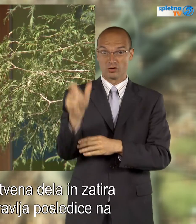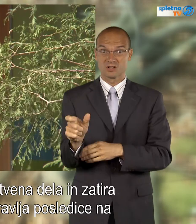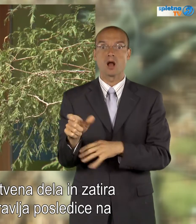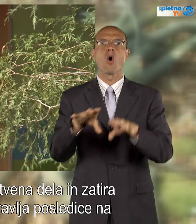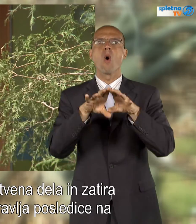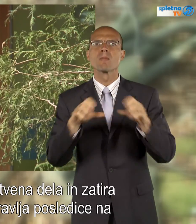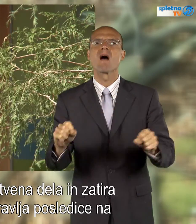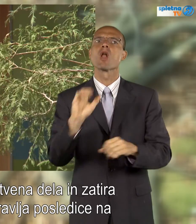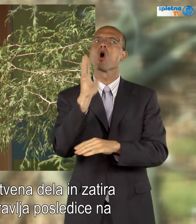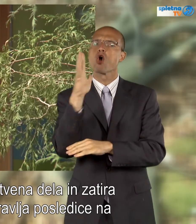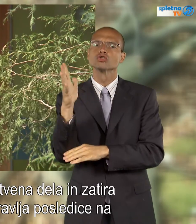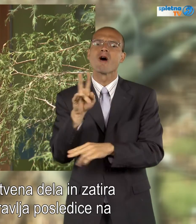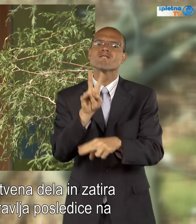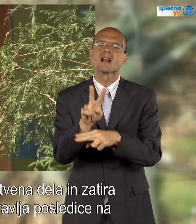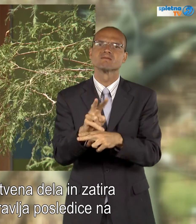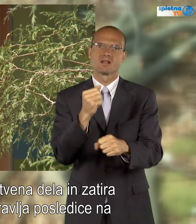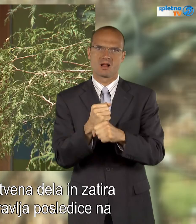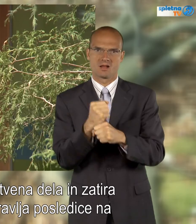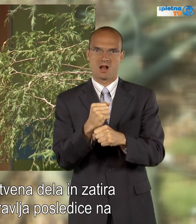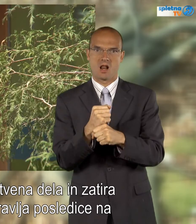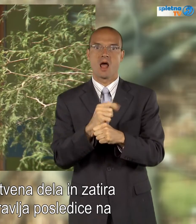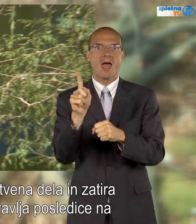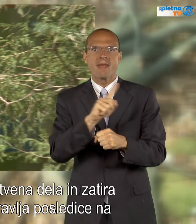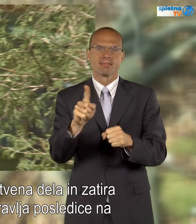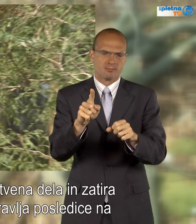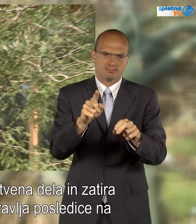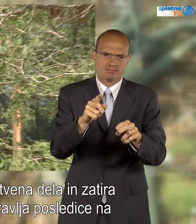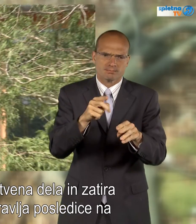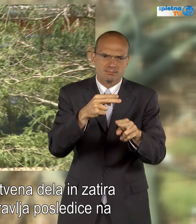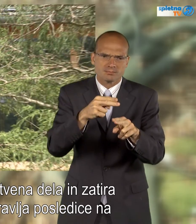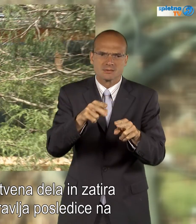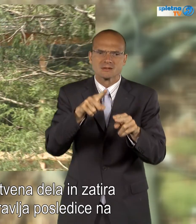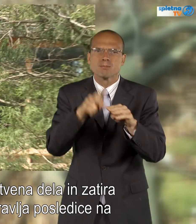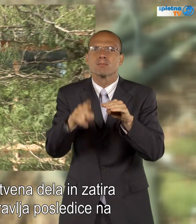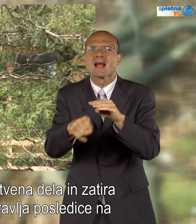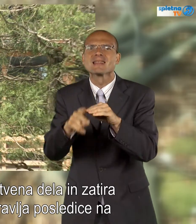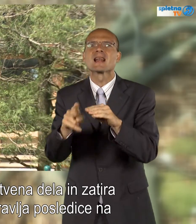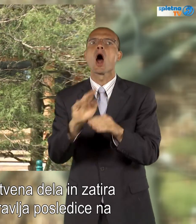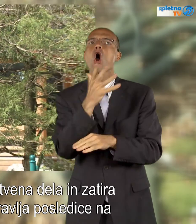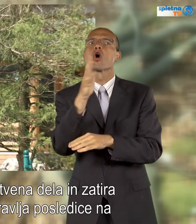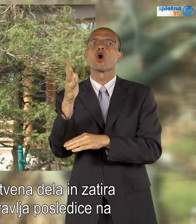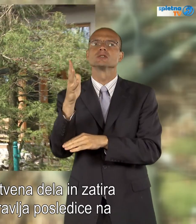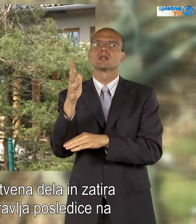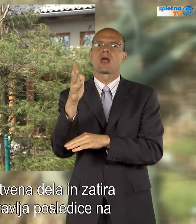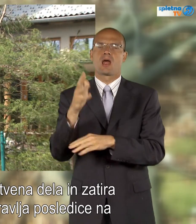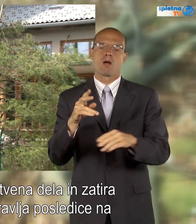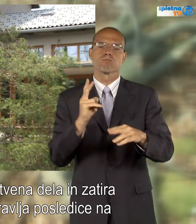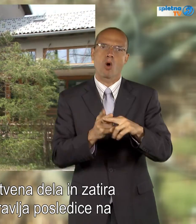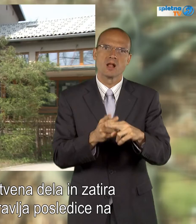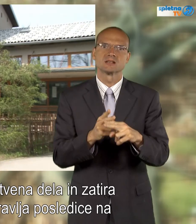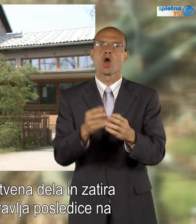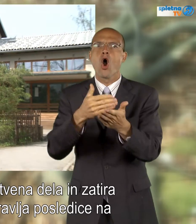Opravlja gozdno-varstvena dela in zatira gozdne bolezni. Odpravlja posledice na poškodovanem drevju po raznih ujmah, kot